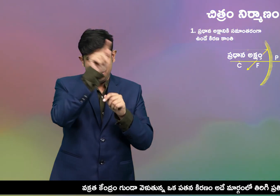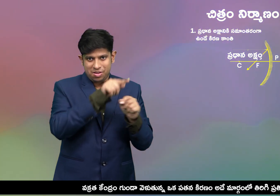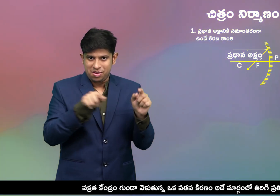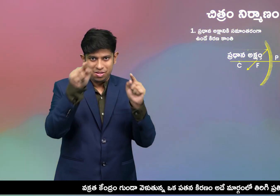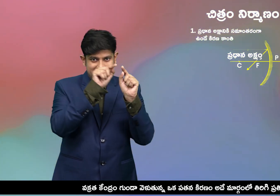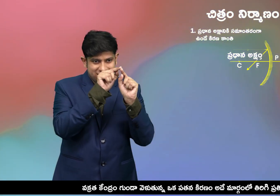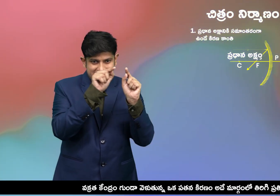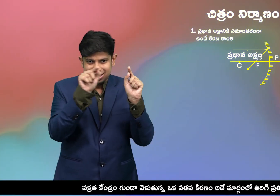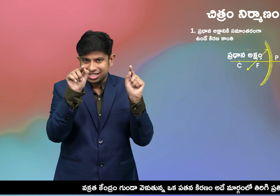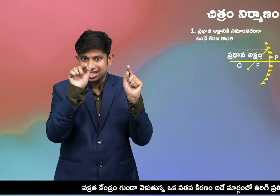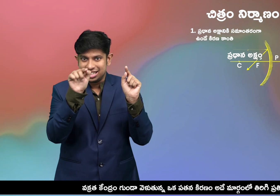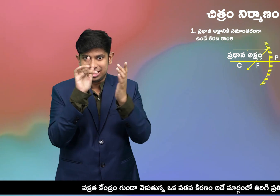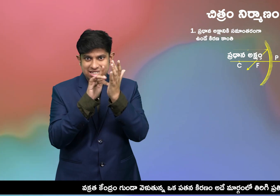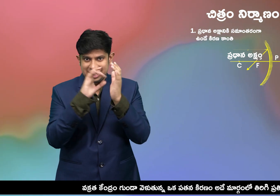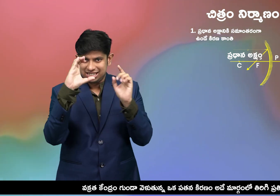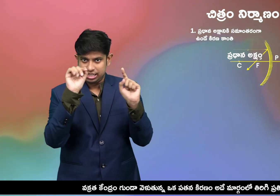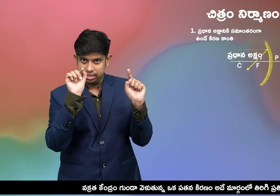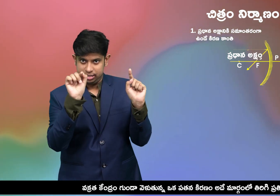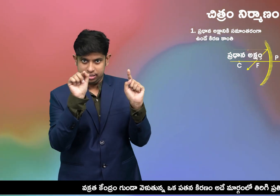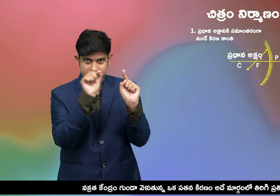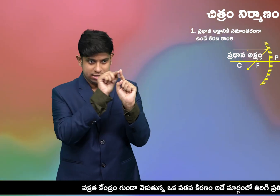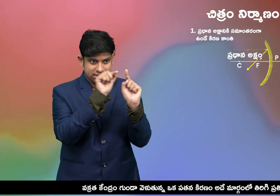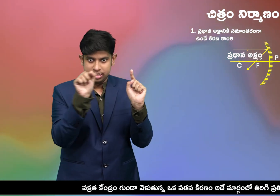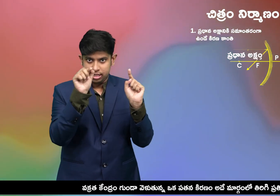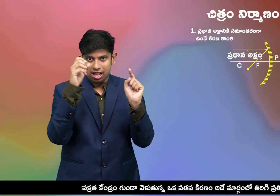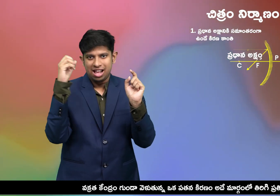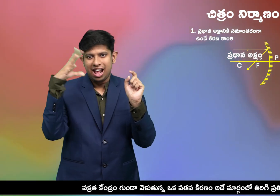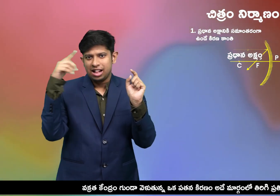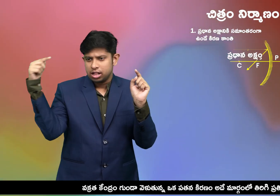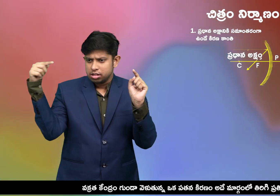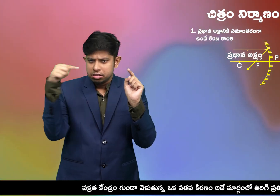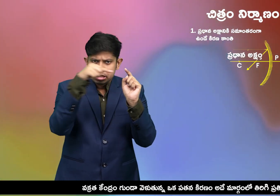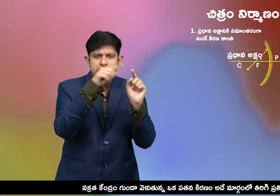మార్గంలో తిరిగి ప్రతిబింబిస్తుంది.